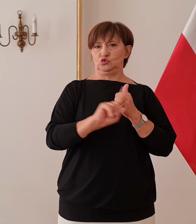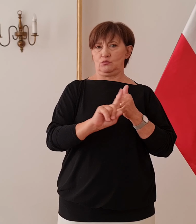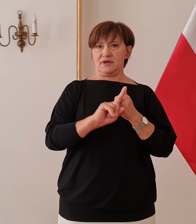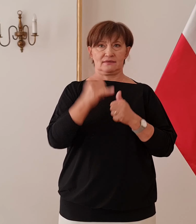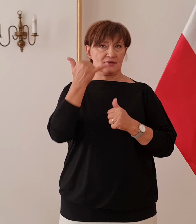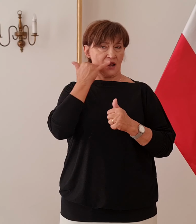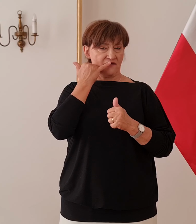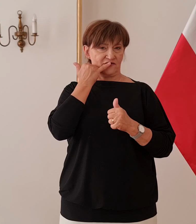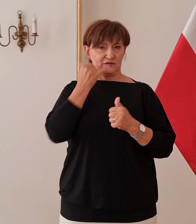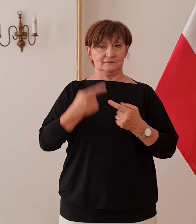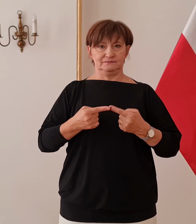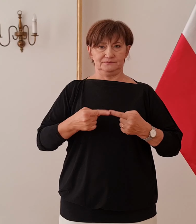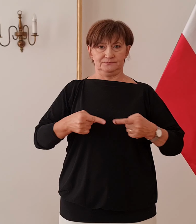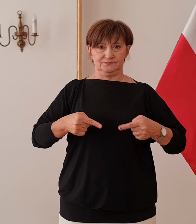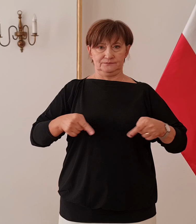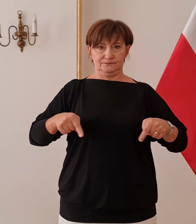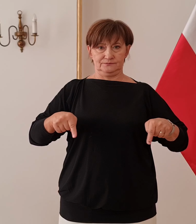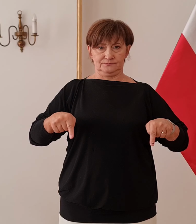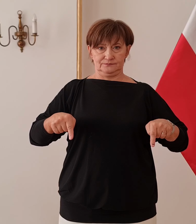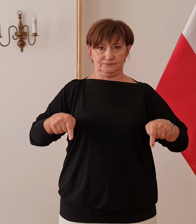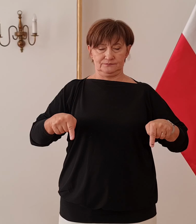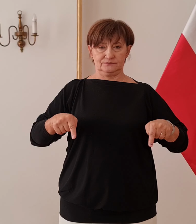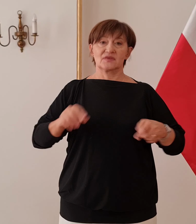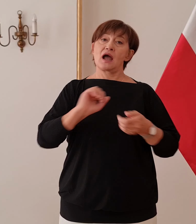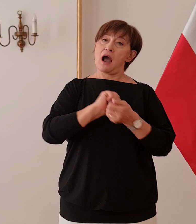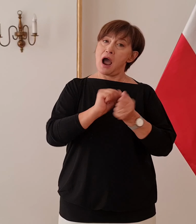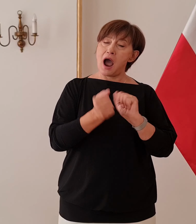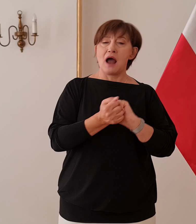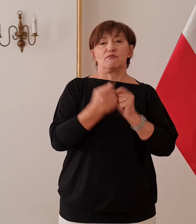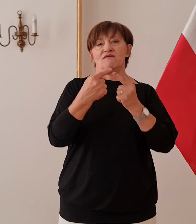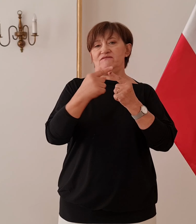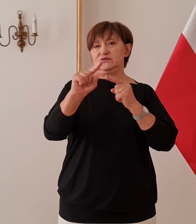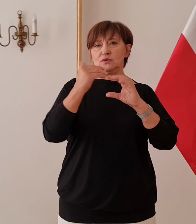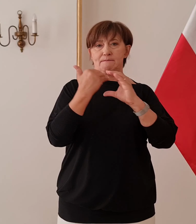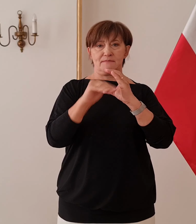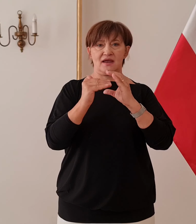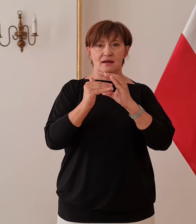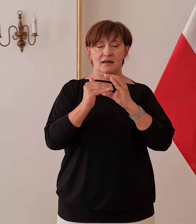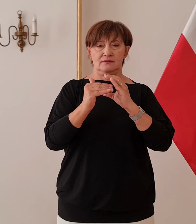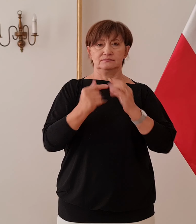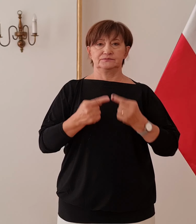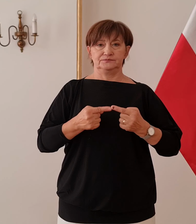lub przez maila podanego niżej.